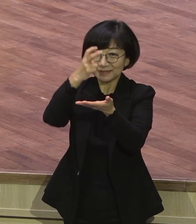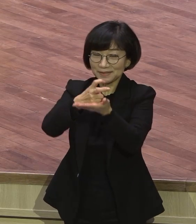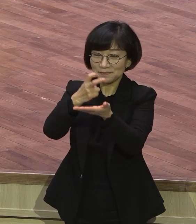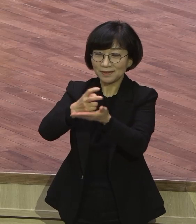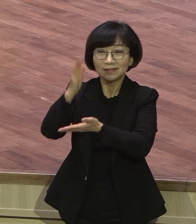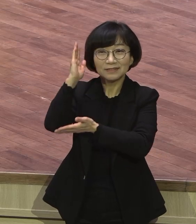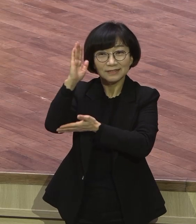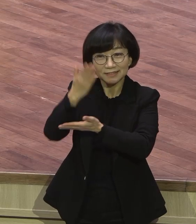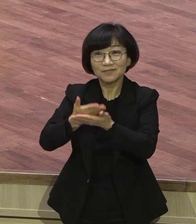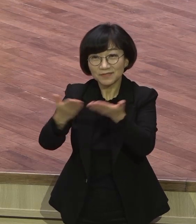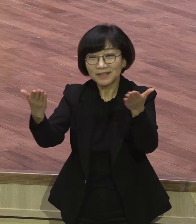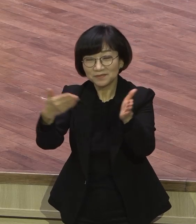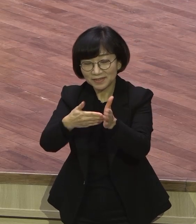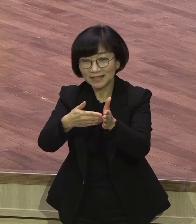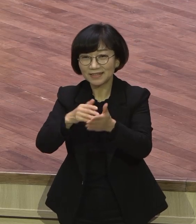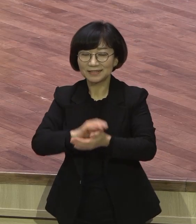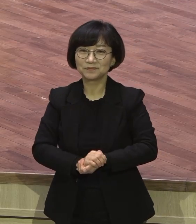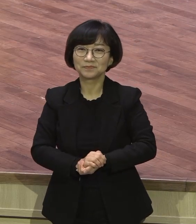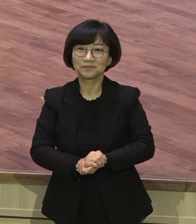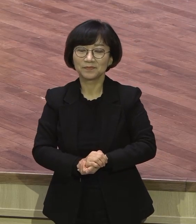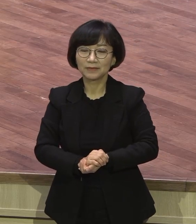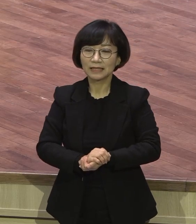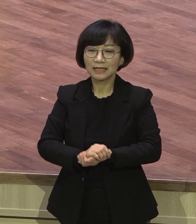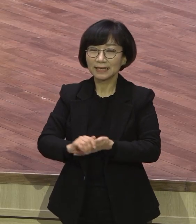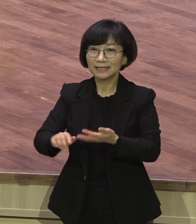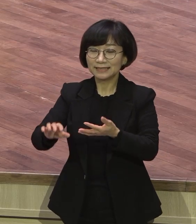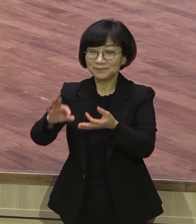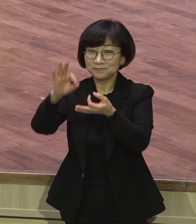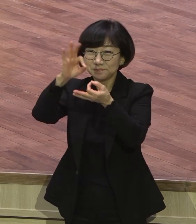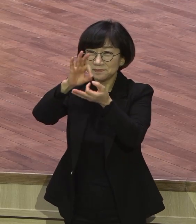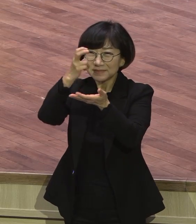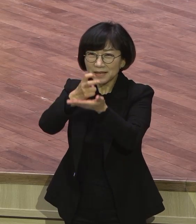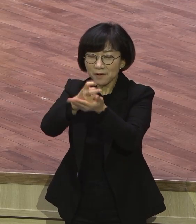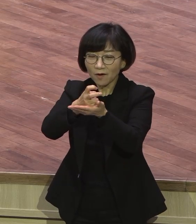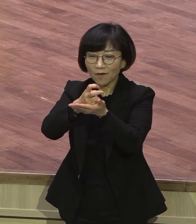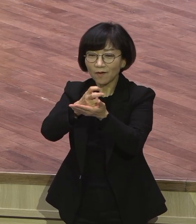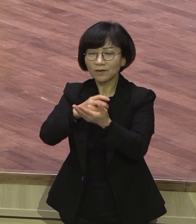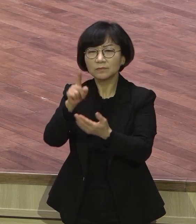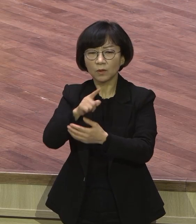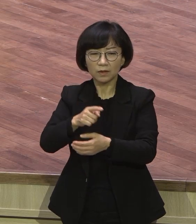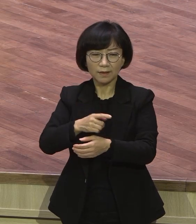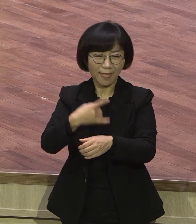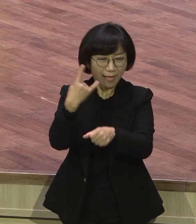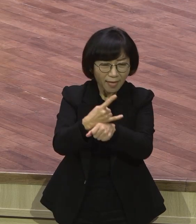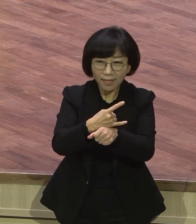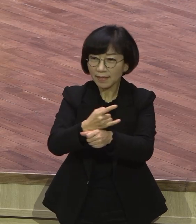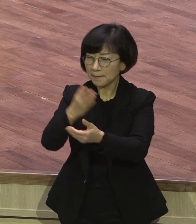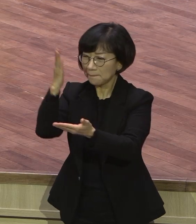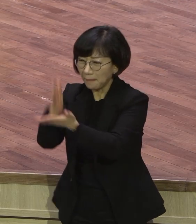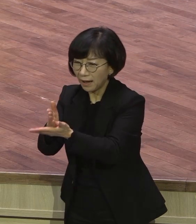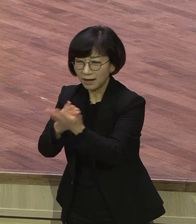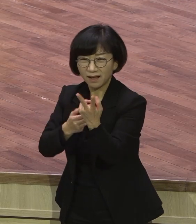이 십계명을 단순히 십계명, 하라, 하지 마라의 수준으로 바라보면 또 속아요.